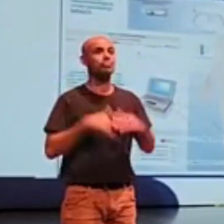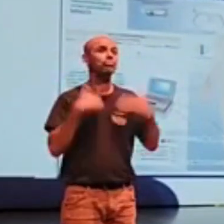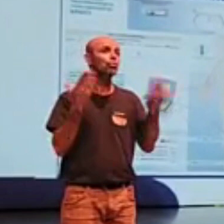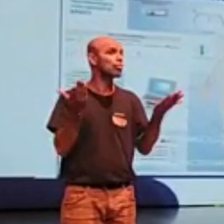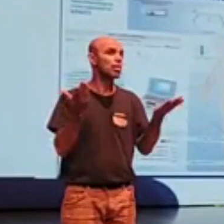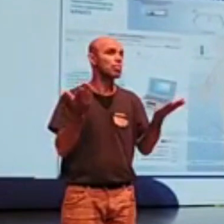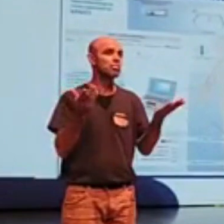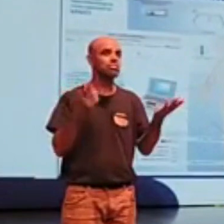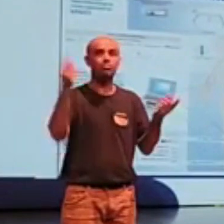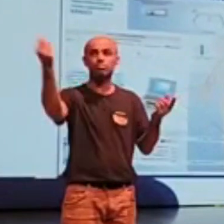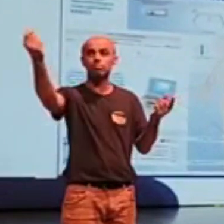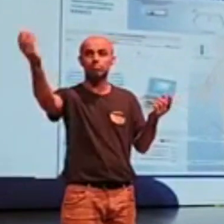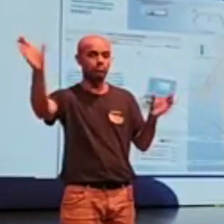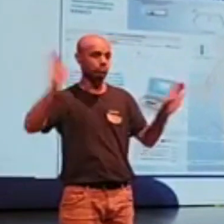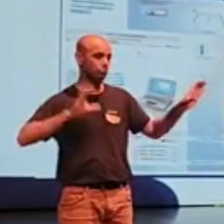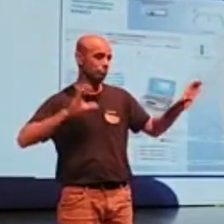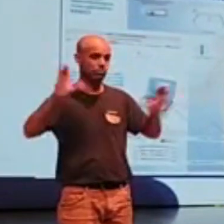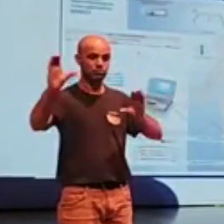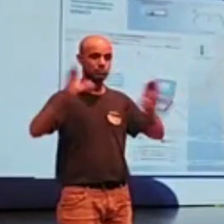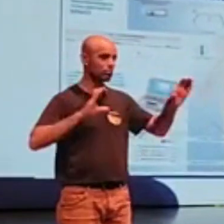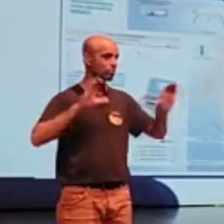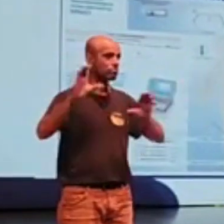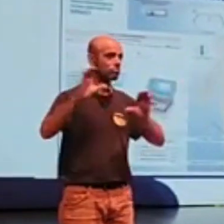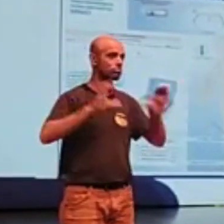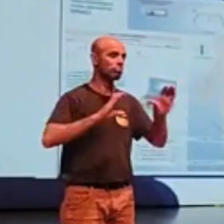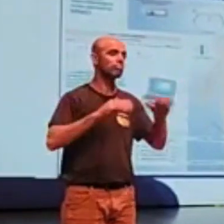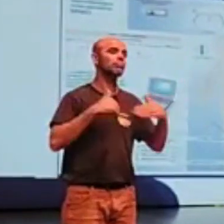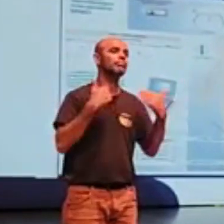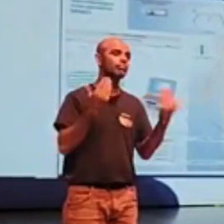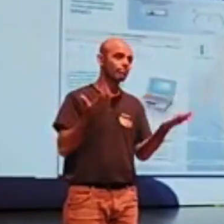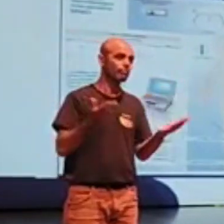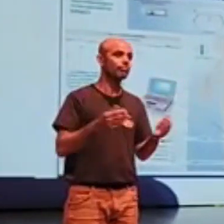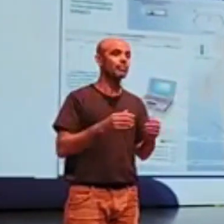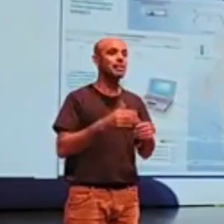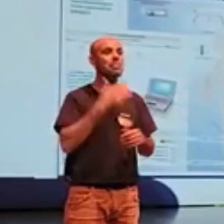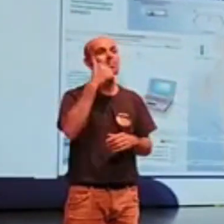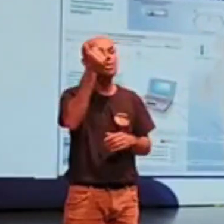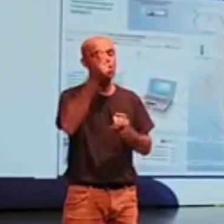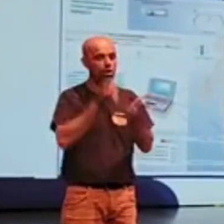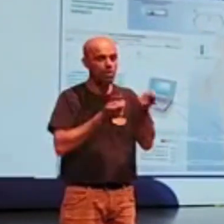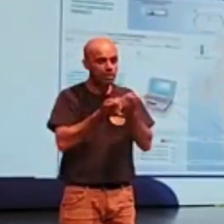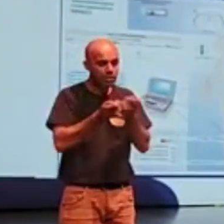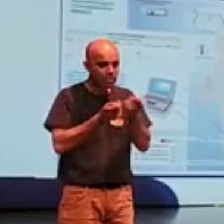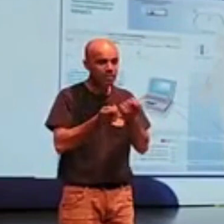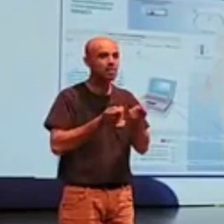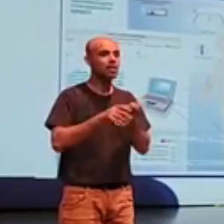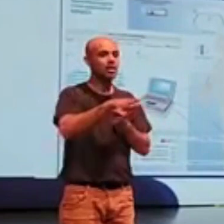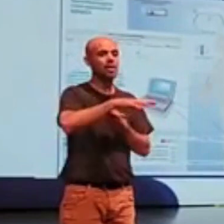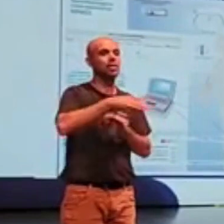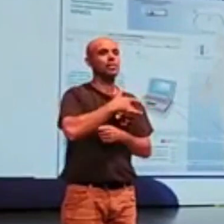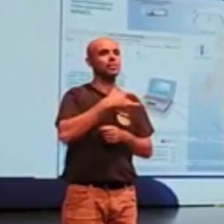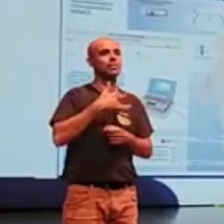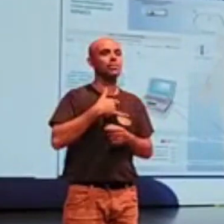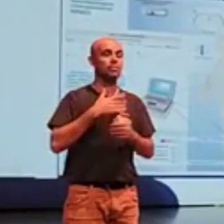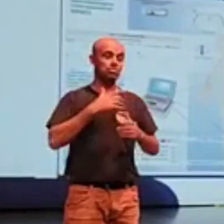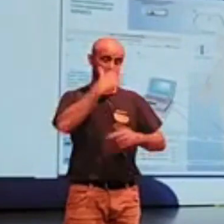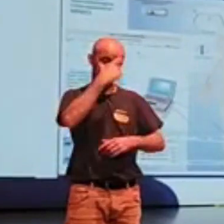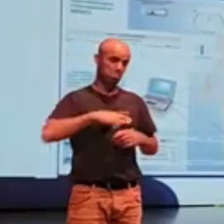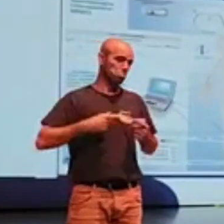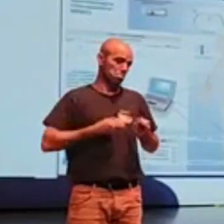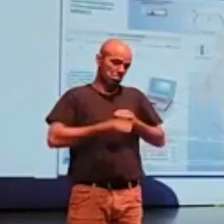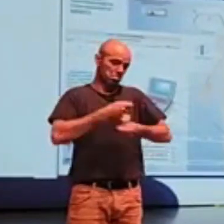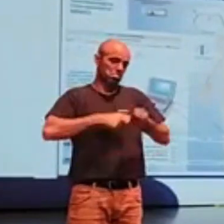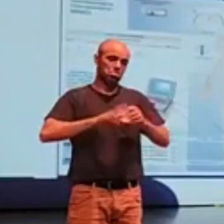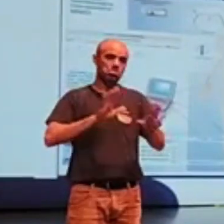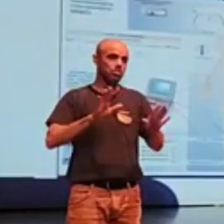está saindo. Uma vazão tem para vários lugares, mas ele poderia ser melhor administrado. Com certeza não sou eu que faço isso, que não é minha formação,